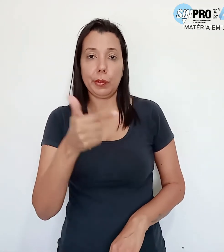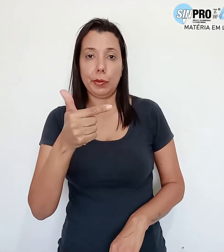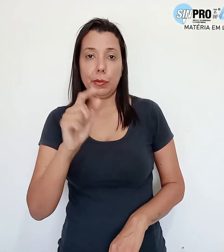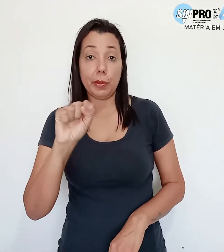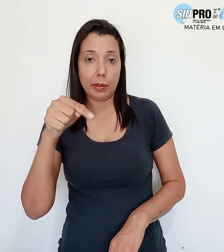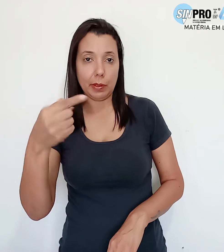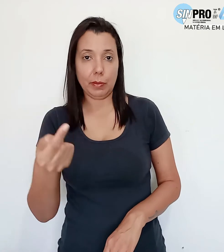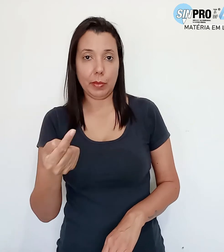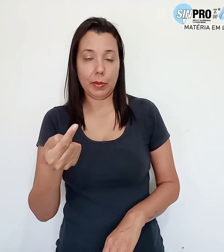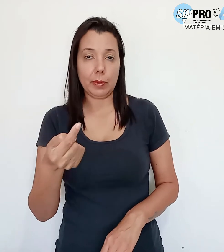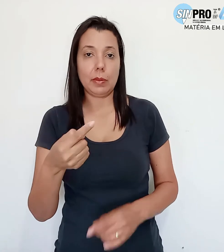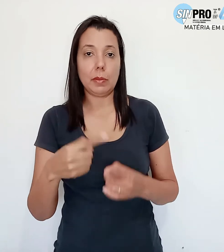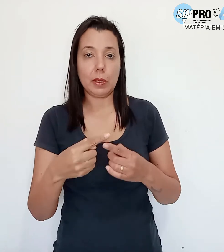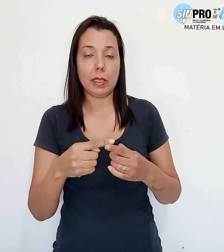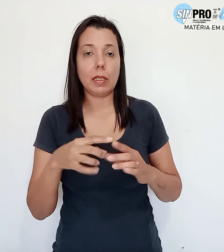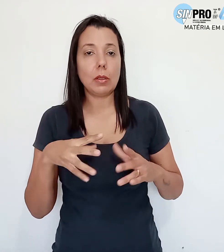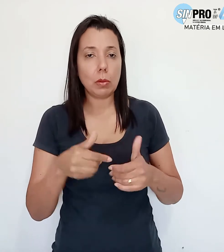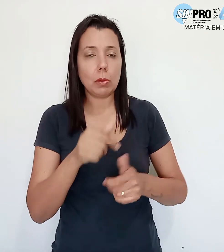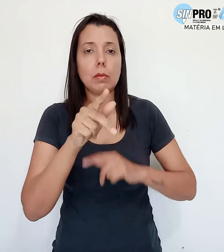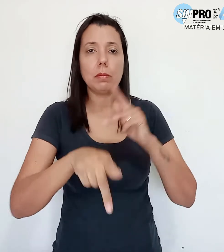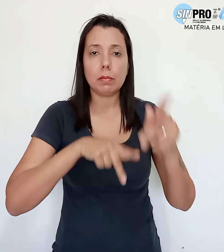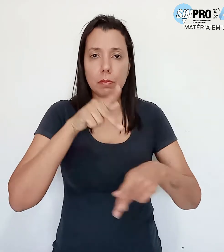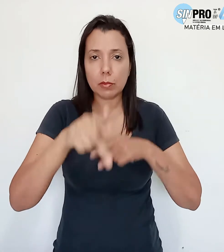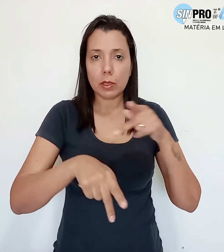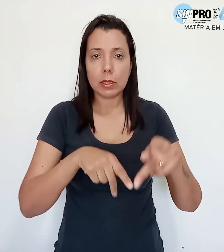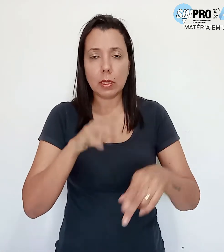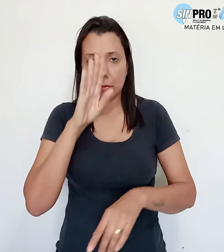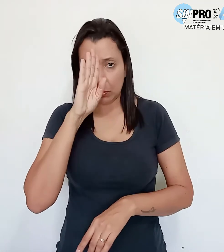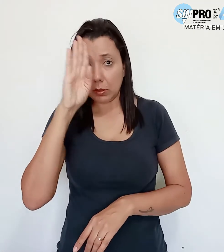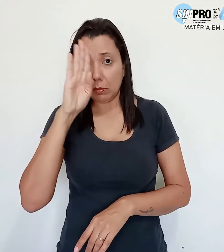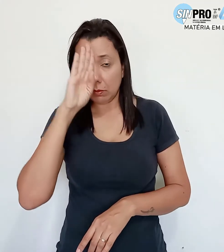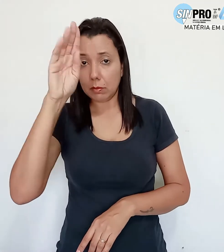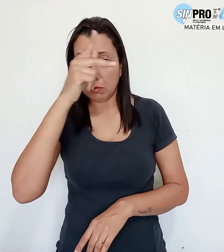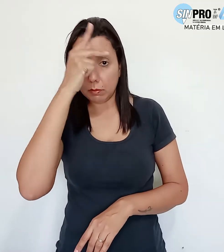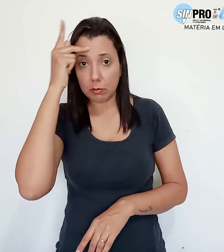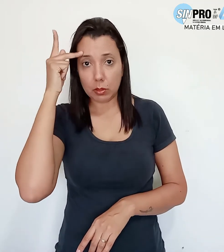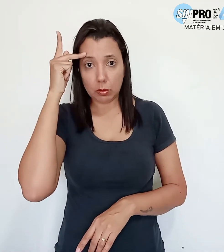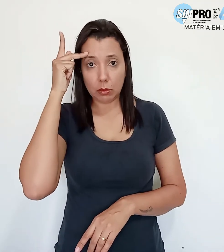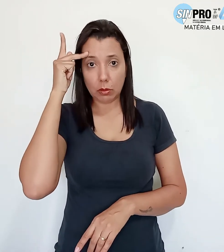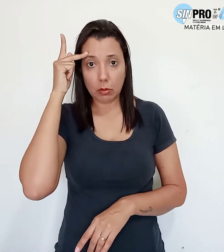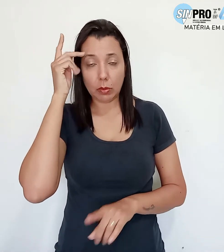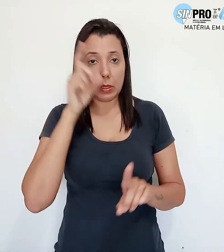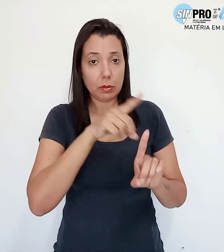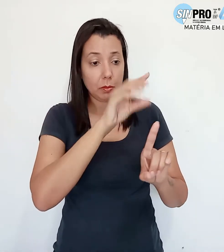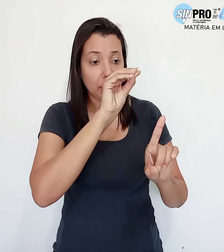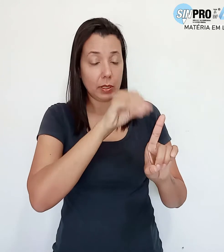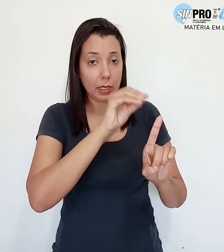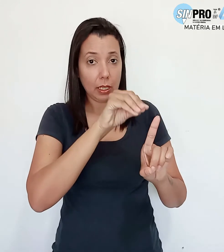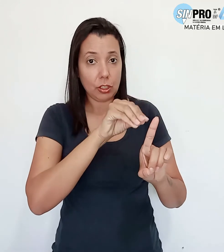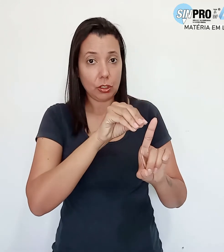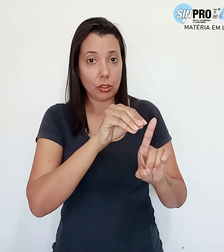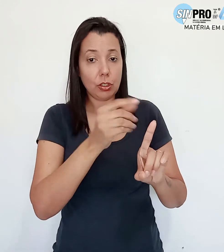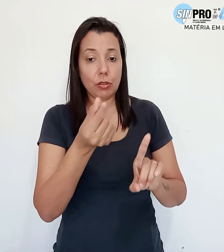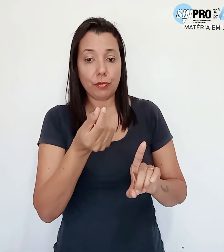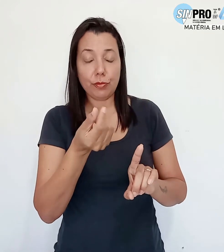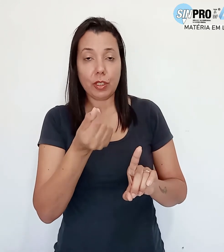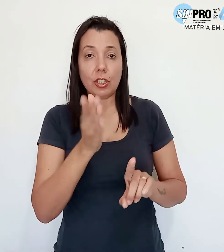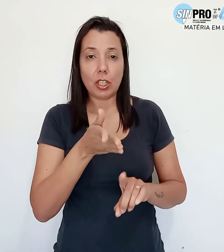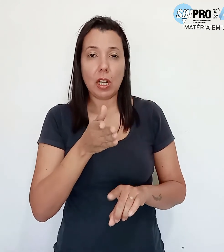plano. Isso é impor que toda a população, principalmente as pessoas que estão em vulnerabilidade financeira e já sofrem